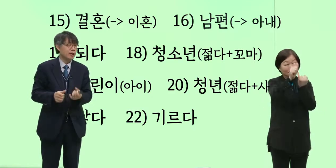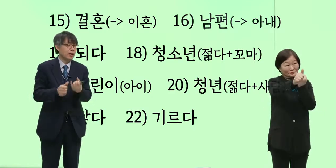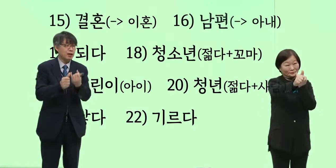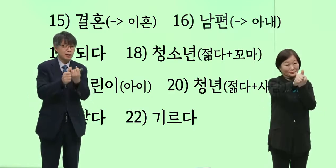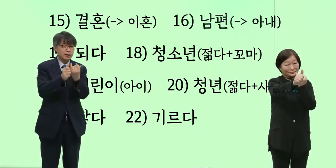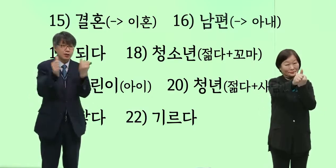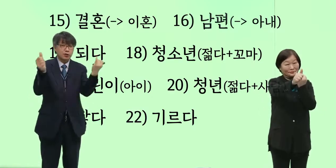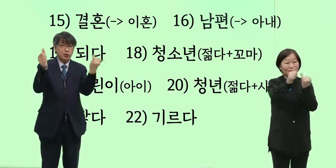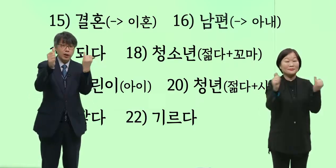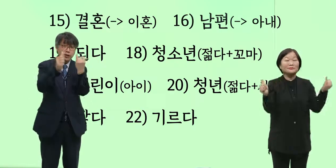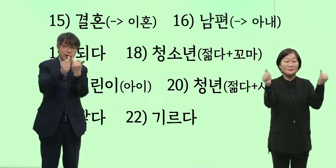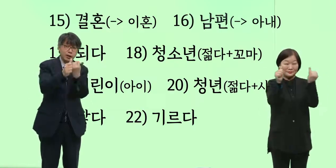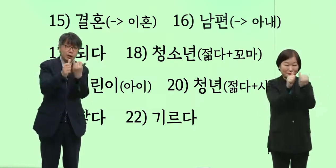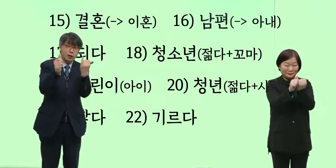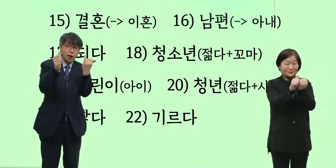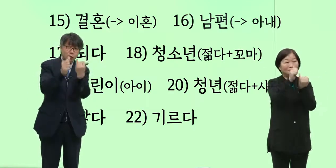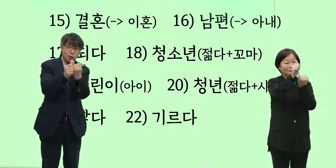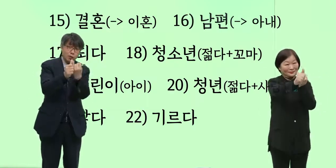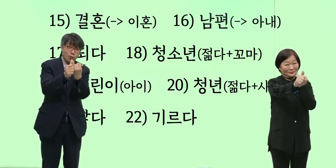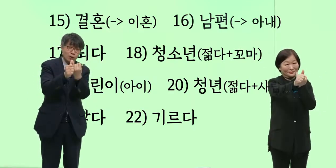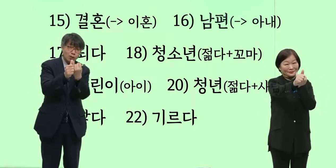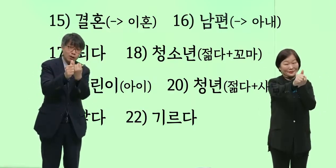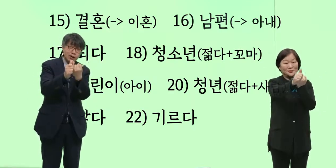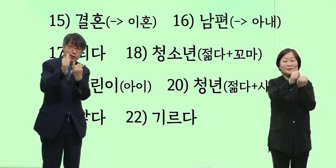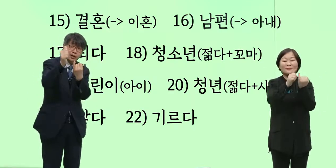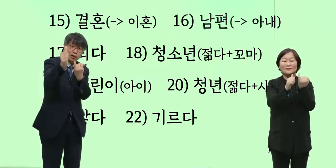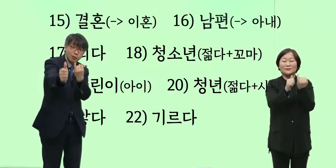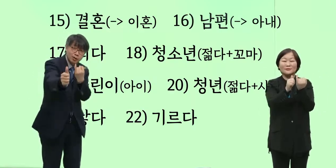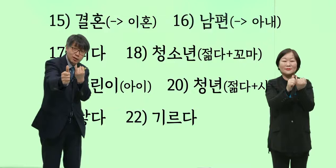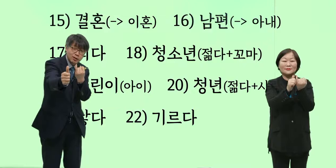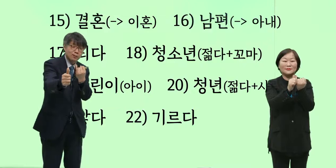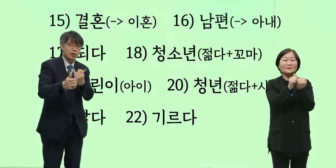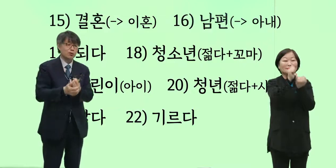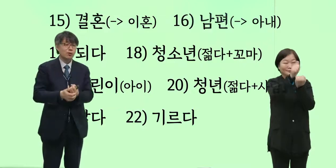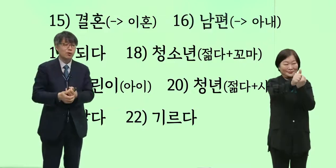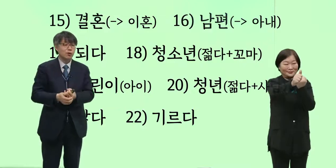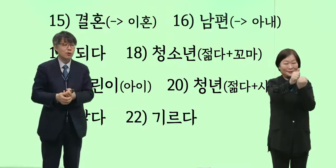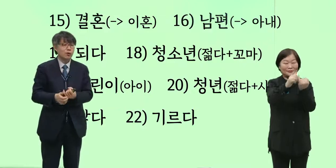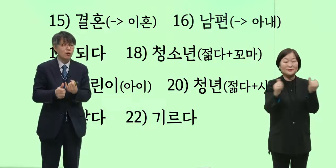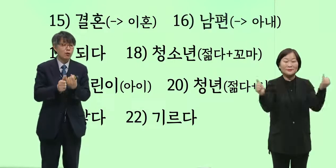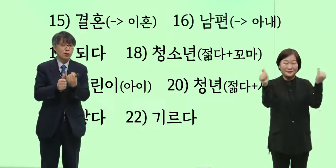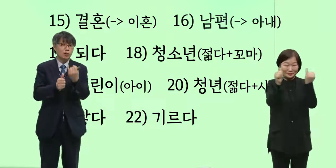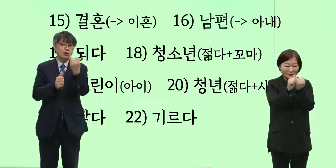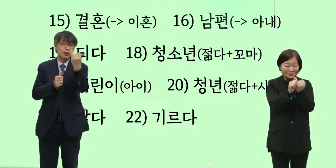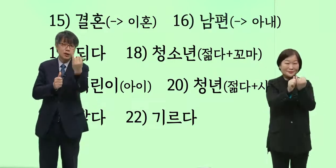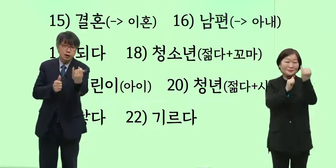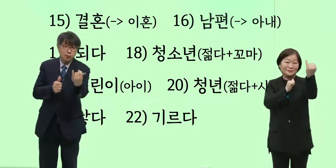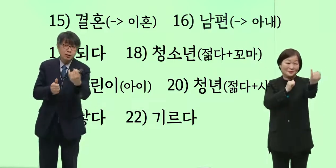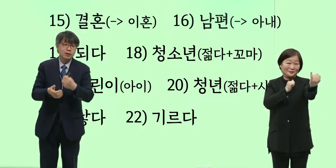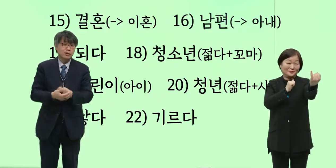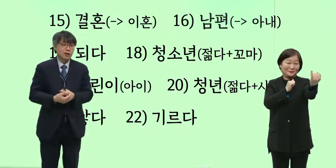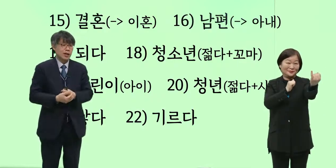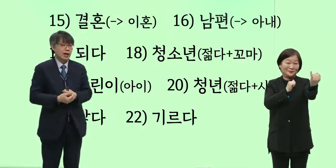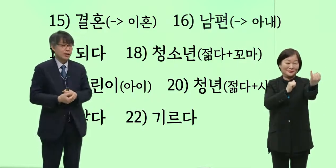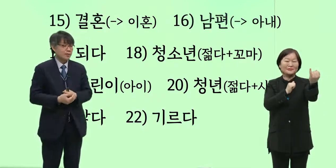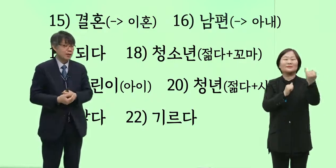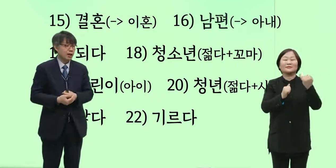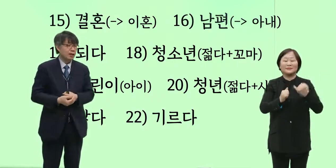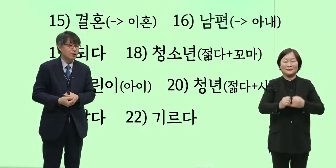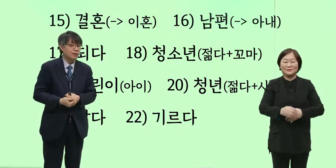자, 결혼했는데 결혼하고 남자가 나오면 남편이고 결혼하고 여성이 나오면 아내입니다.